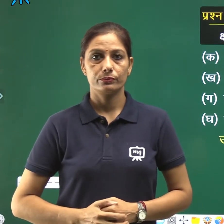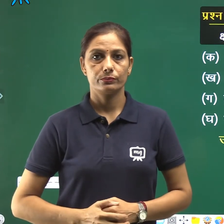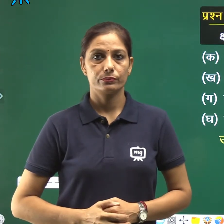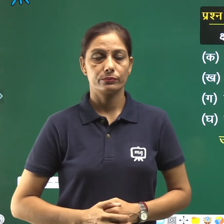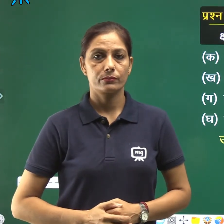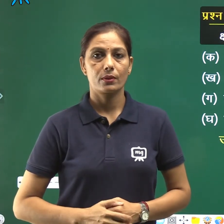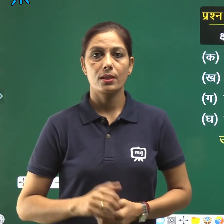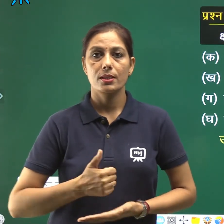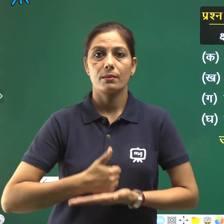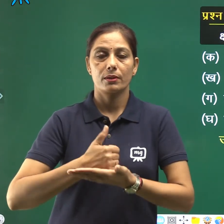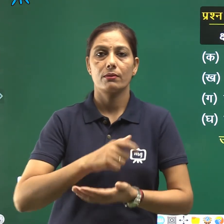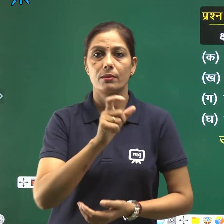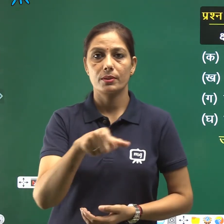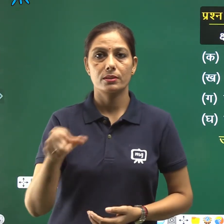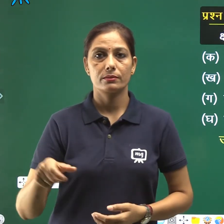संगतकार